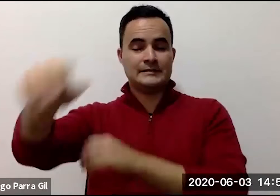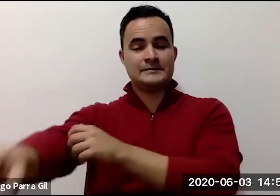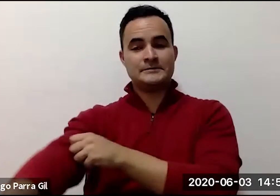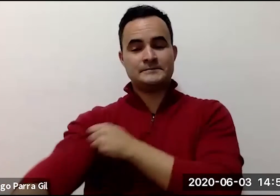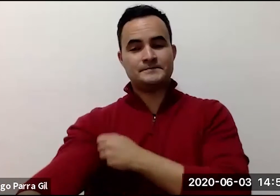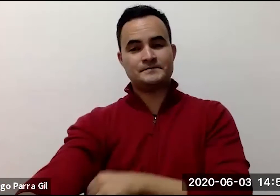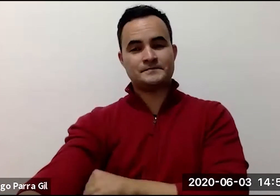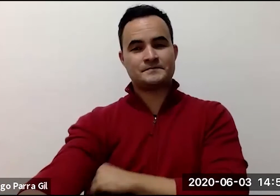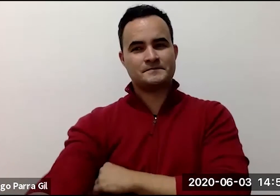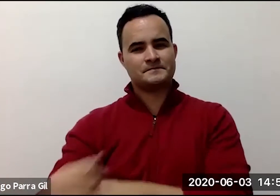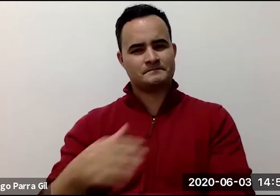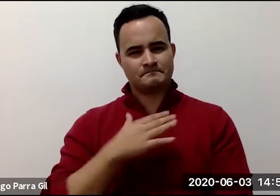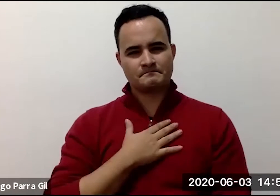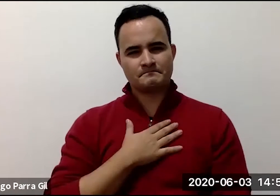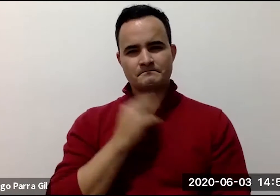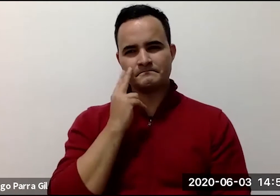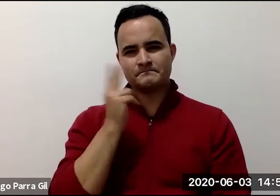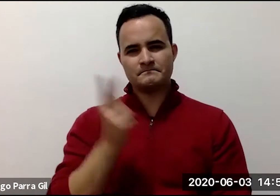creo que eso también